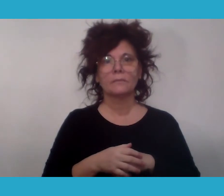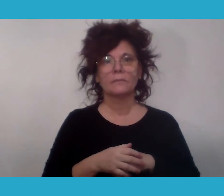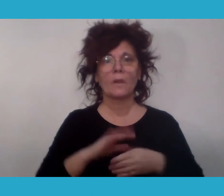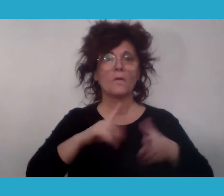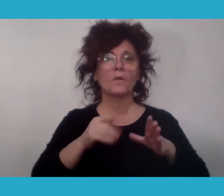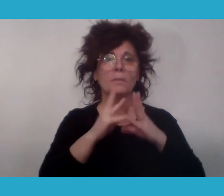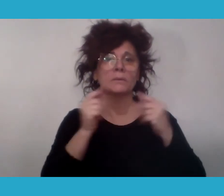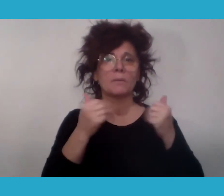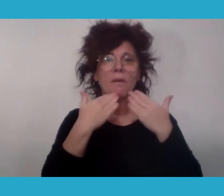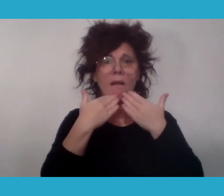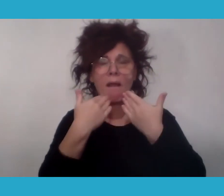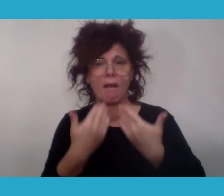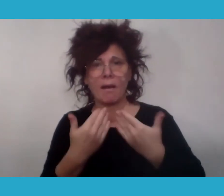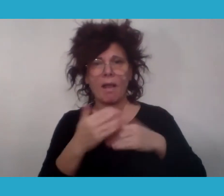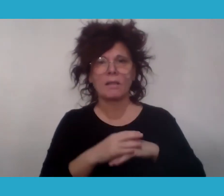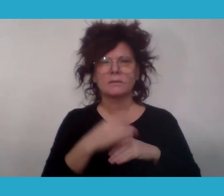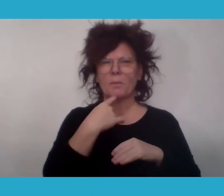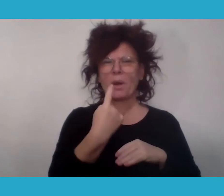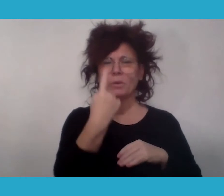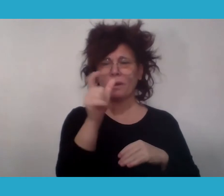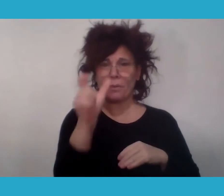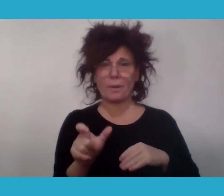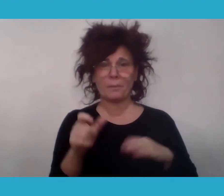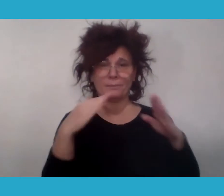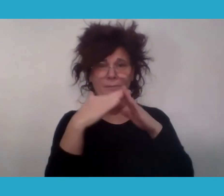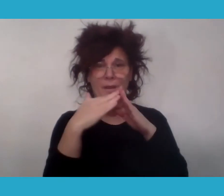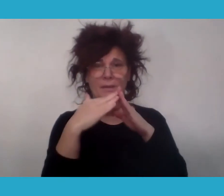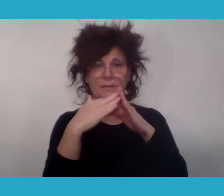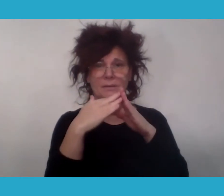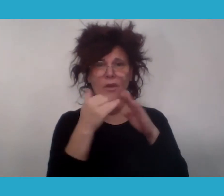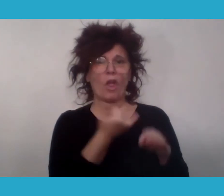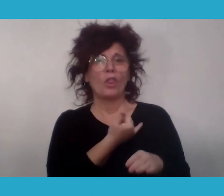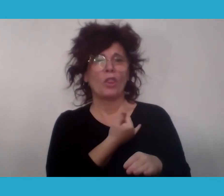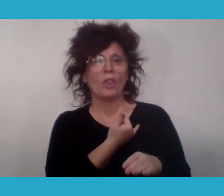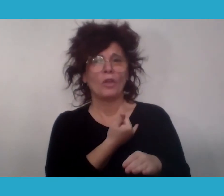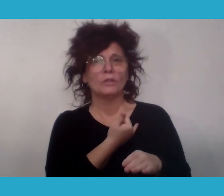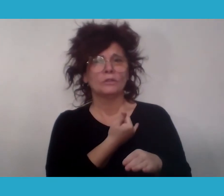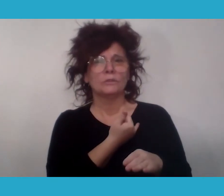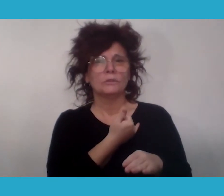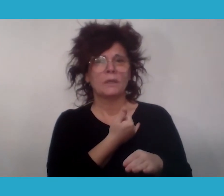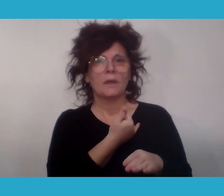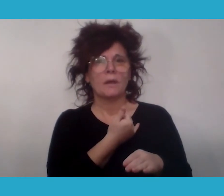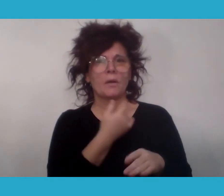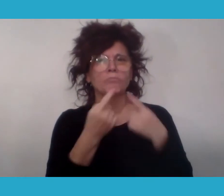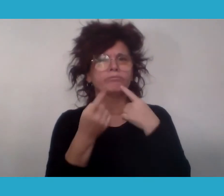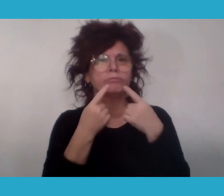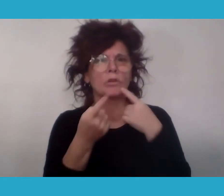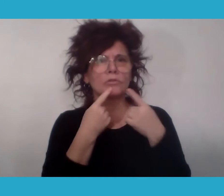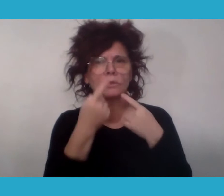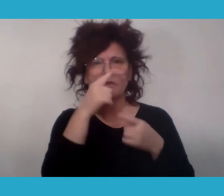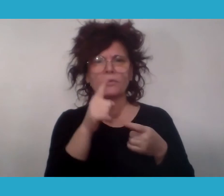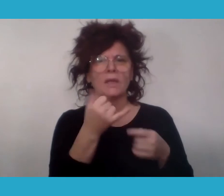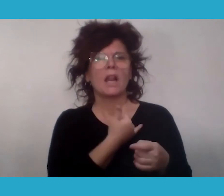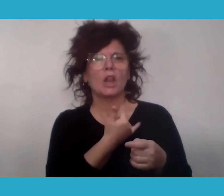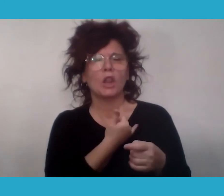Culmina agradeciendo. Quiere acompañar la pregunta de una vecina. Afirma con respecto a dónde vamos a tener el espacio para hacer las consultas finales y que respecto